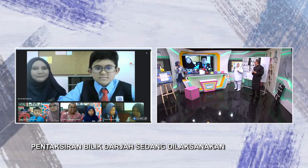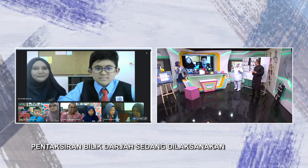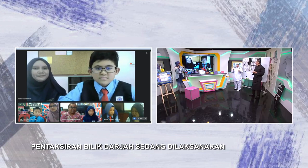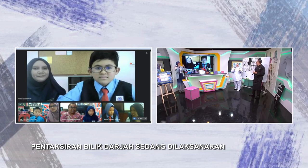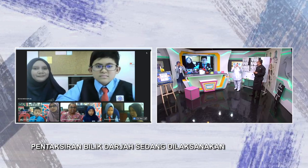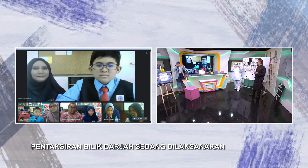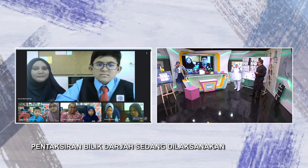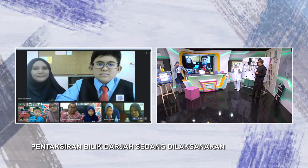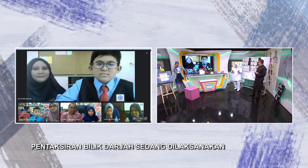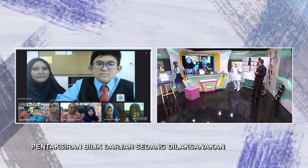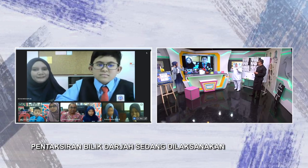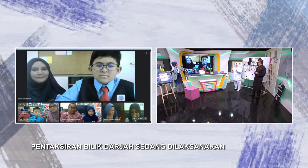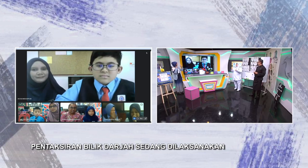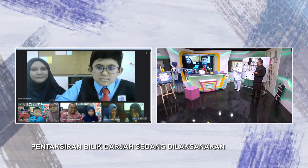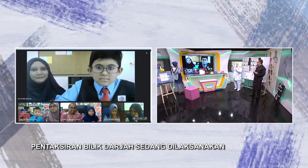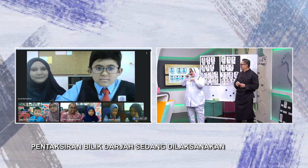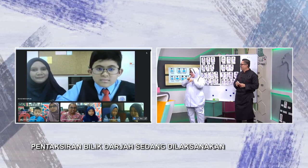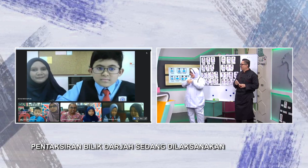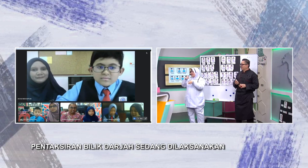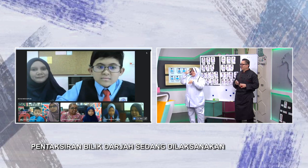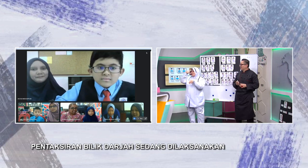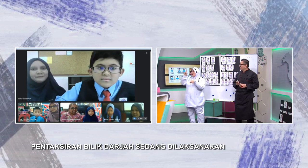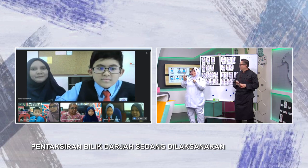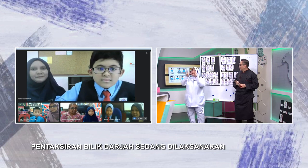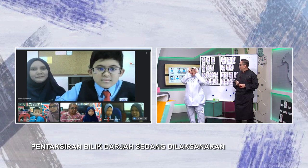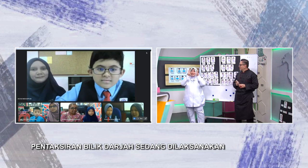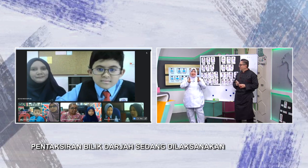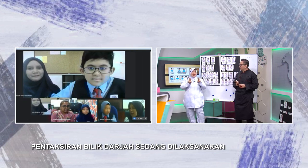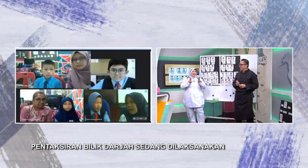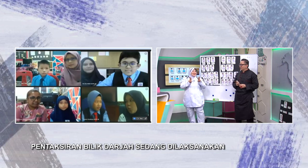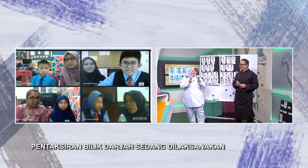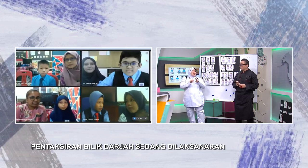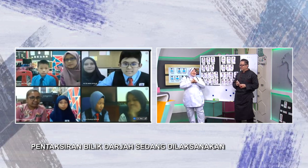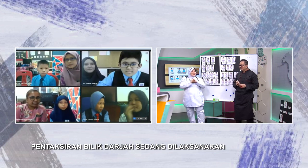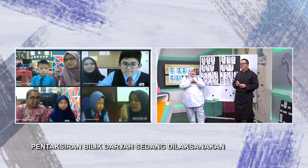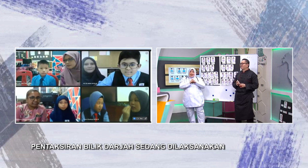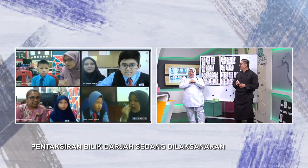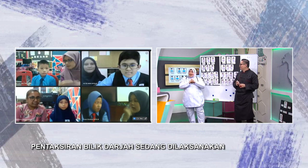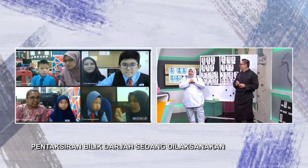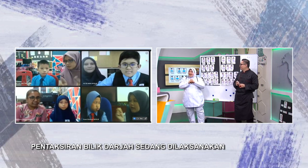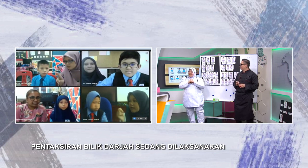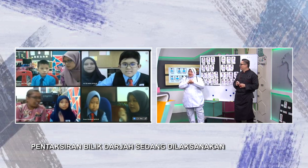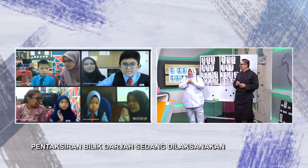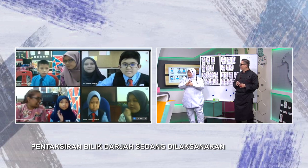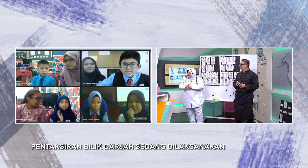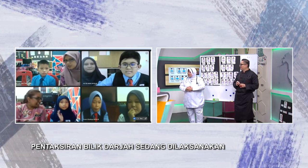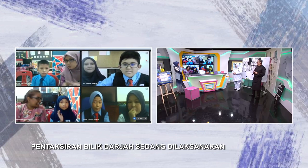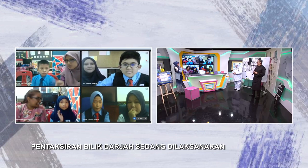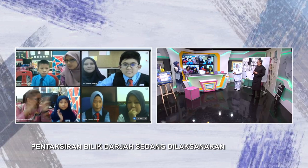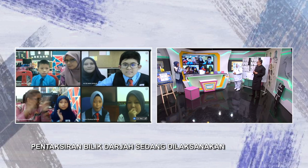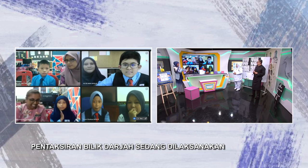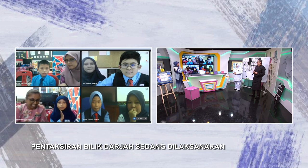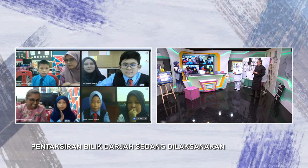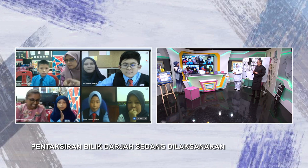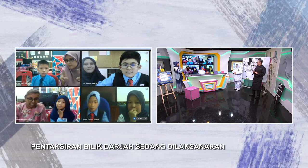Tahniah, bagus. Murid-murid, sekarang masa untuk ujian. Cikgu, saya pilih lagi